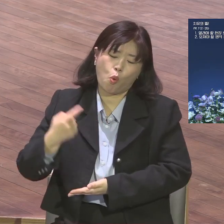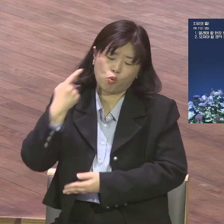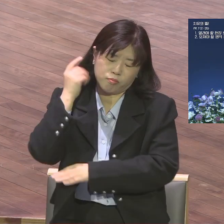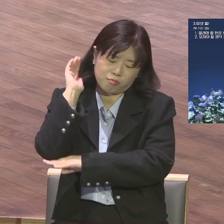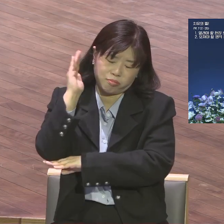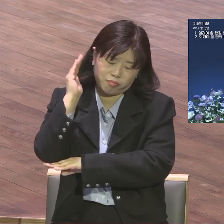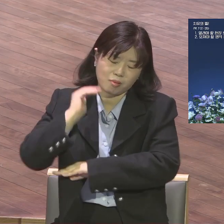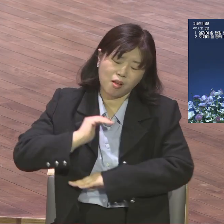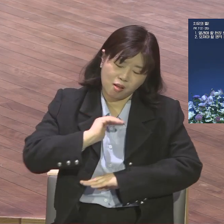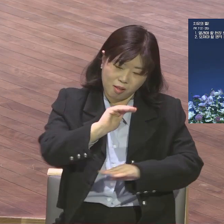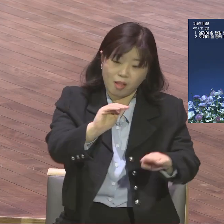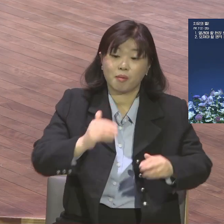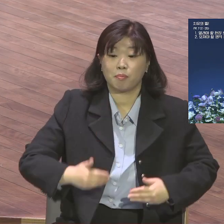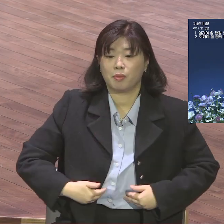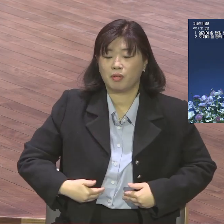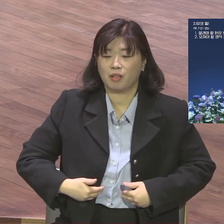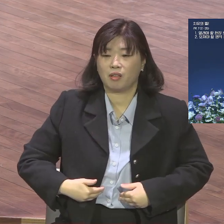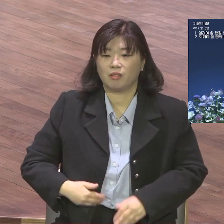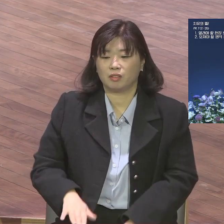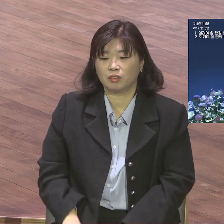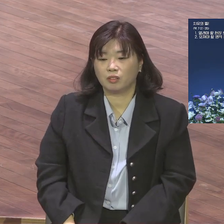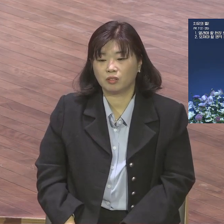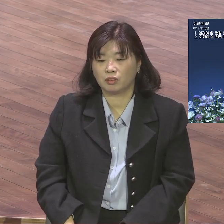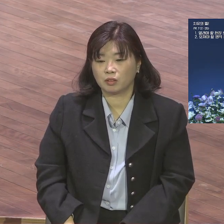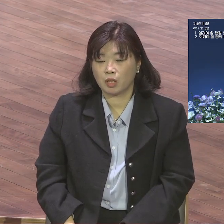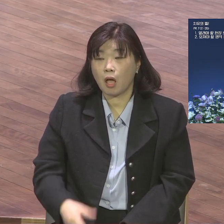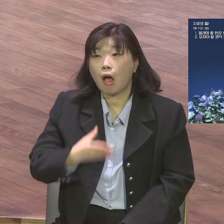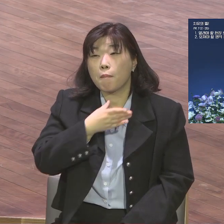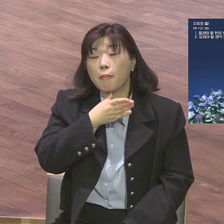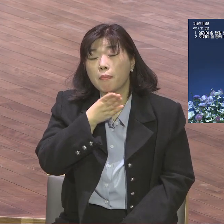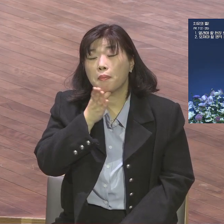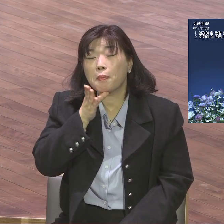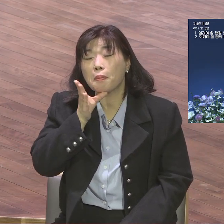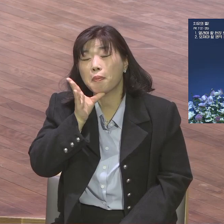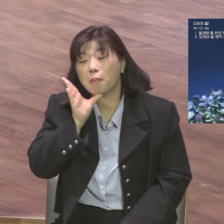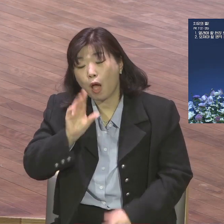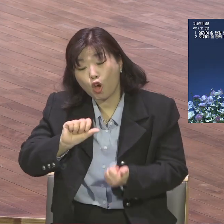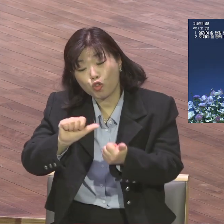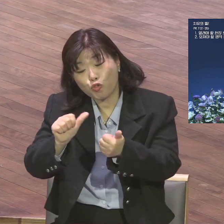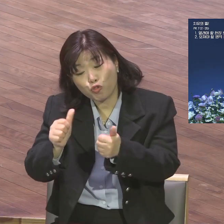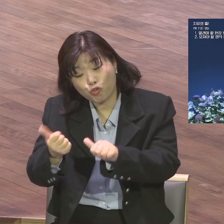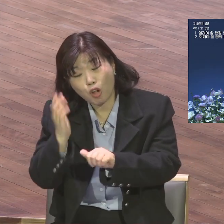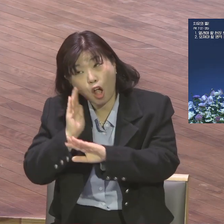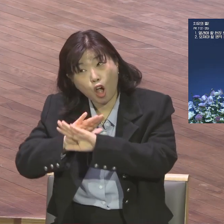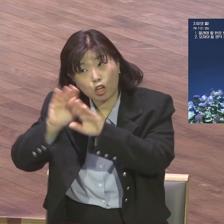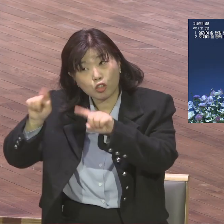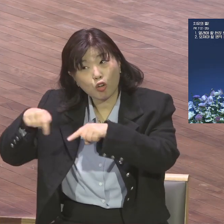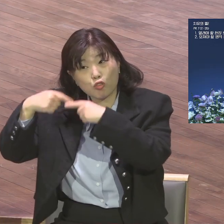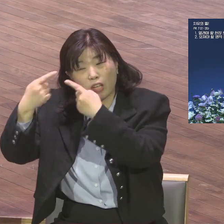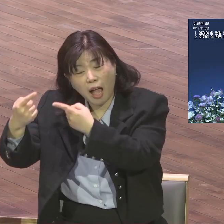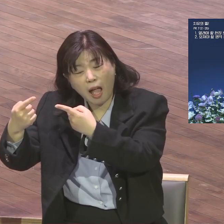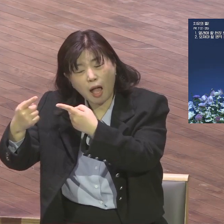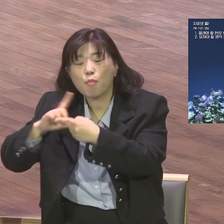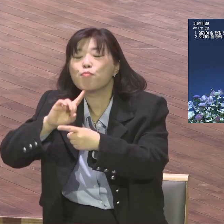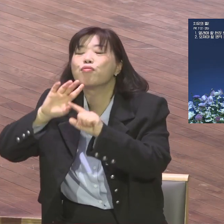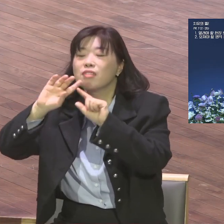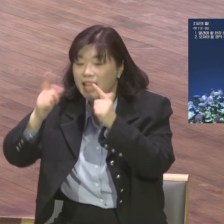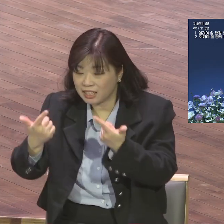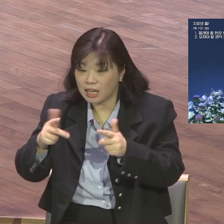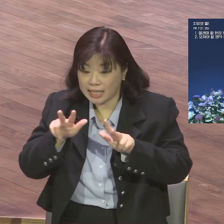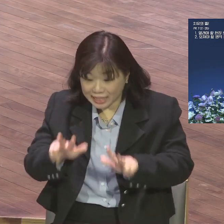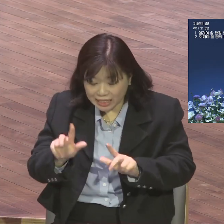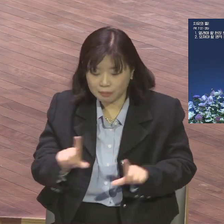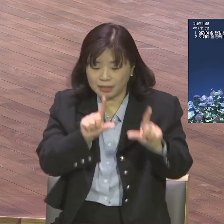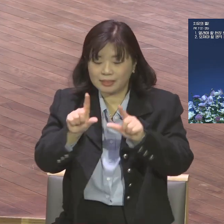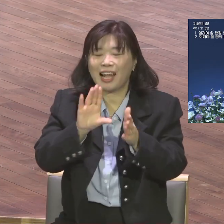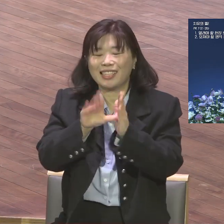죽어서 천당은 말 것도 없고 이 땅에 살면서 인생의 확실한 답과 결론을 낼 수 있는